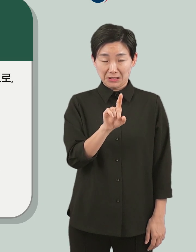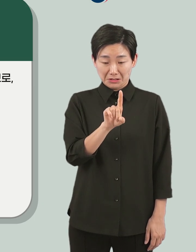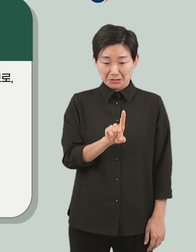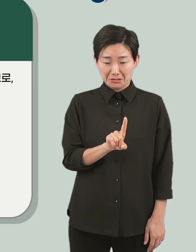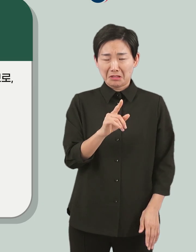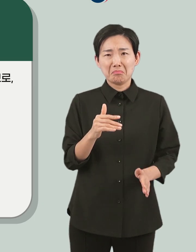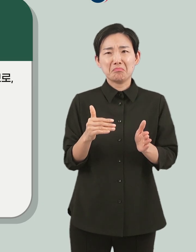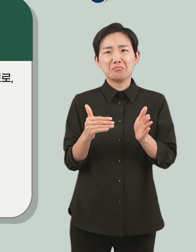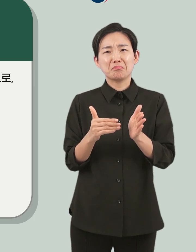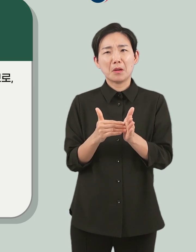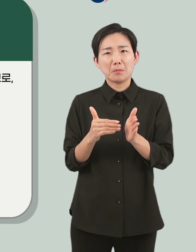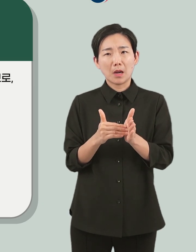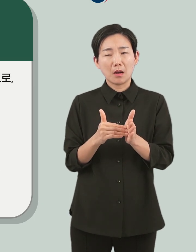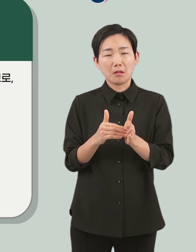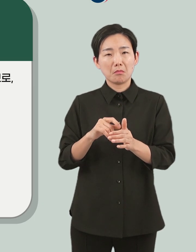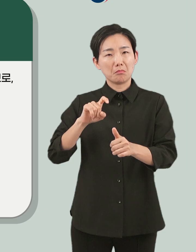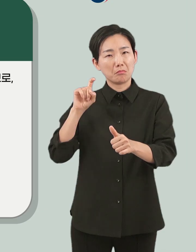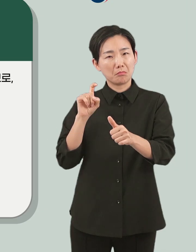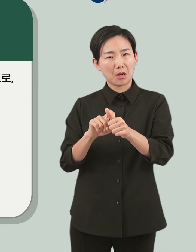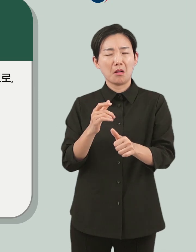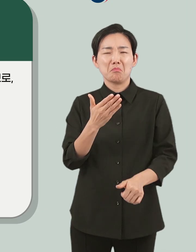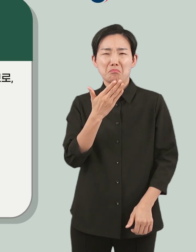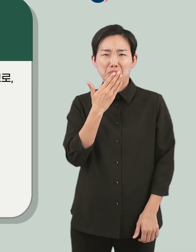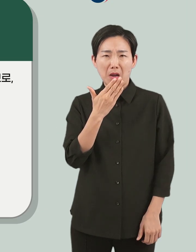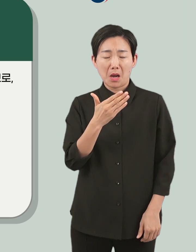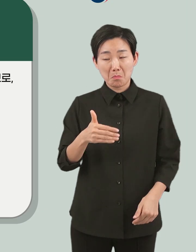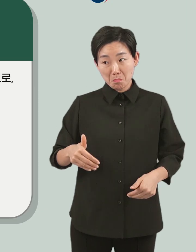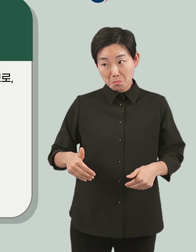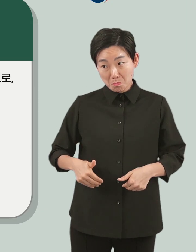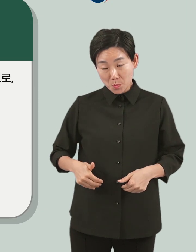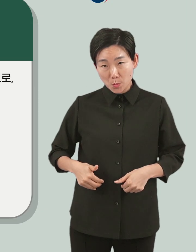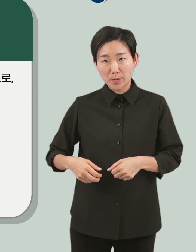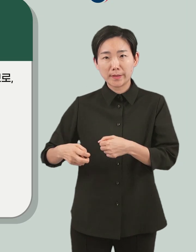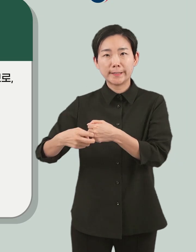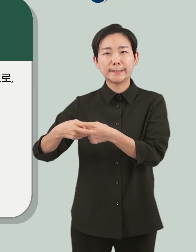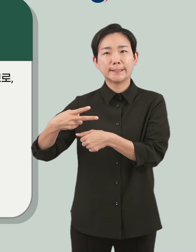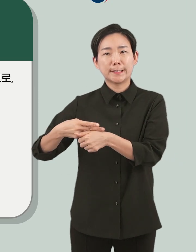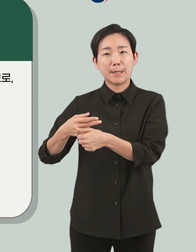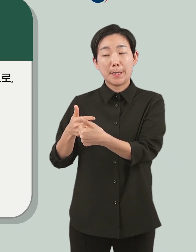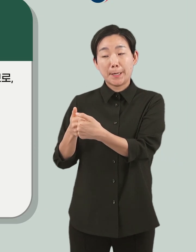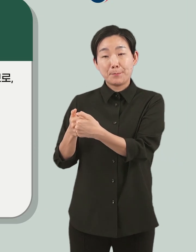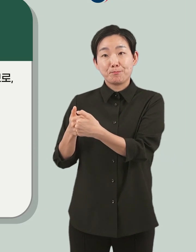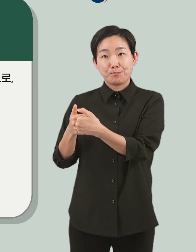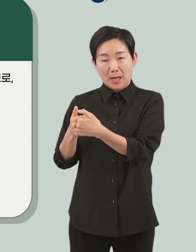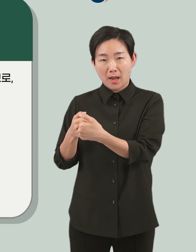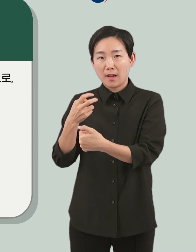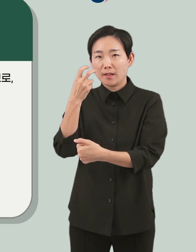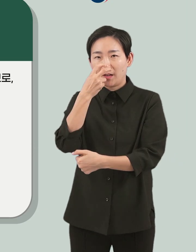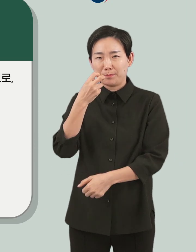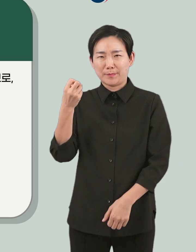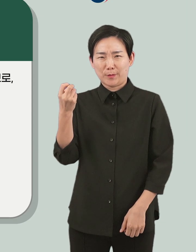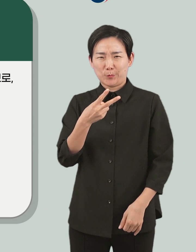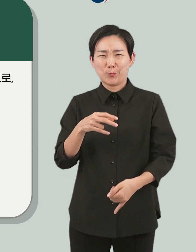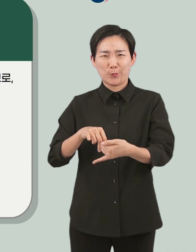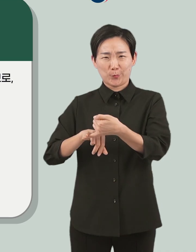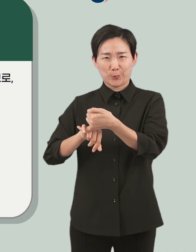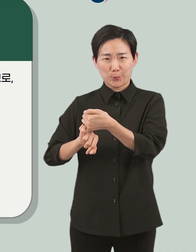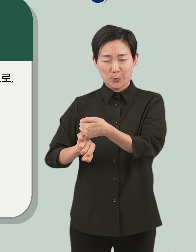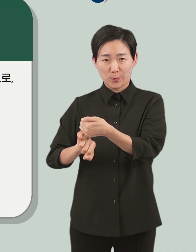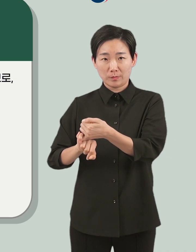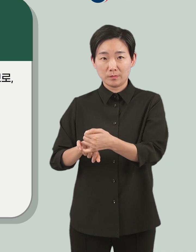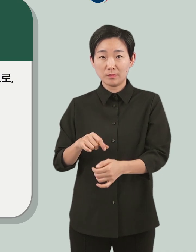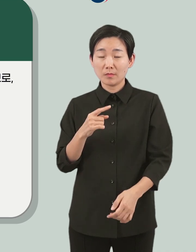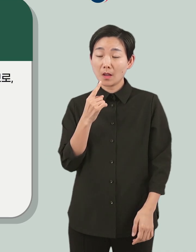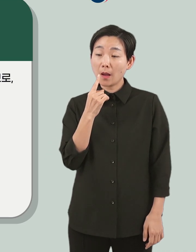대조선 씨만 나타난 경우에도 코로나19 감염 가능성이 있으므로 필요시 의사의 상담을 통해 추가 검사를